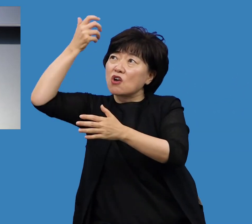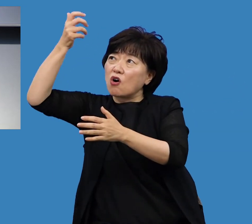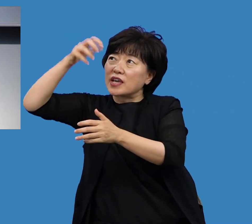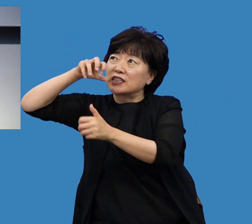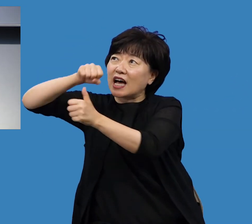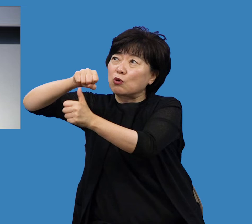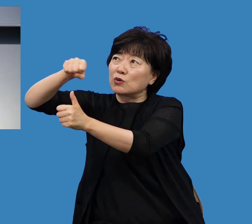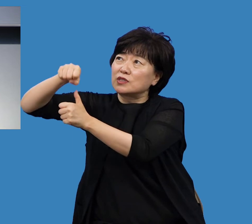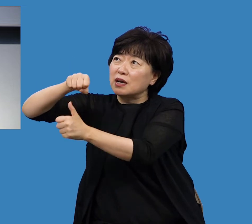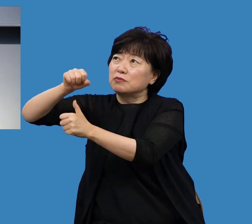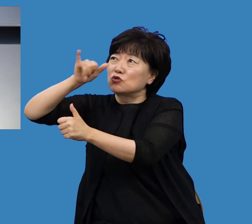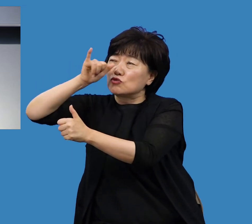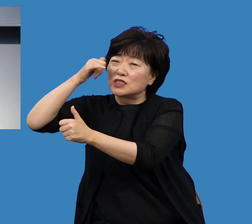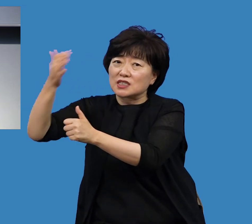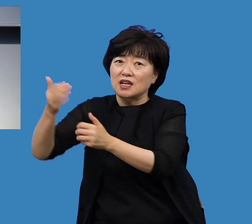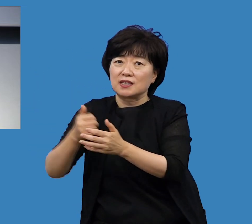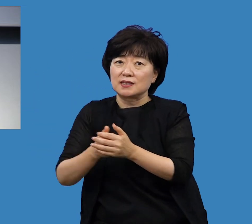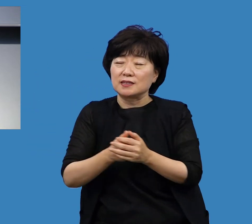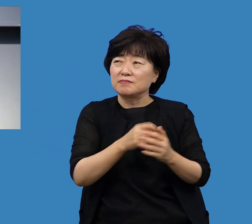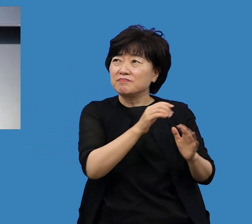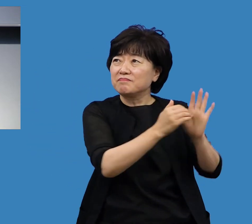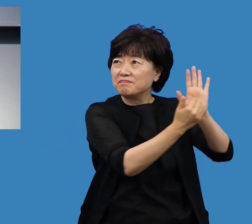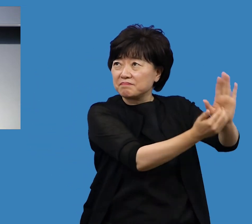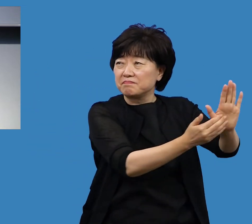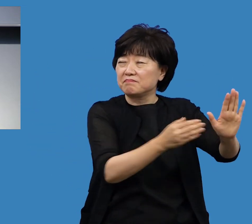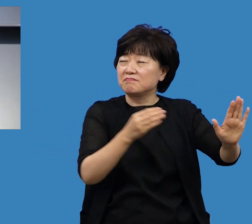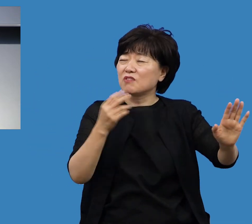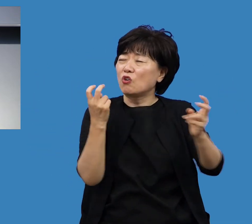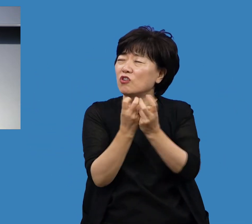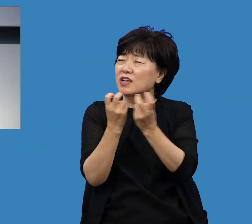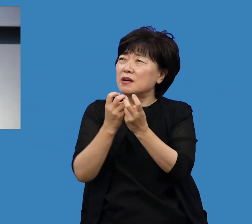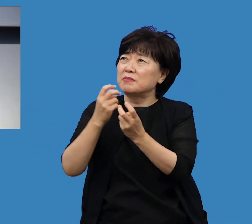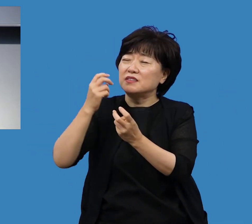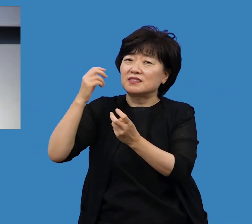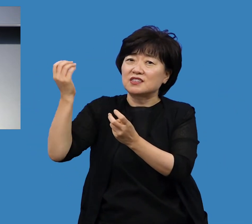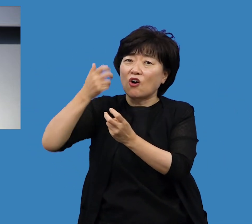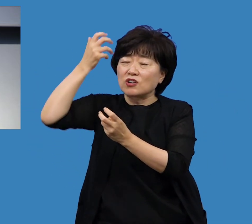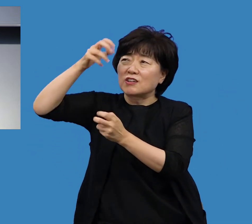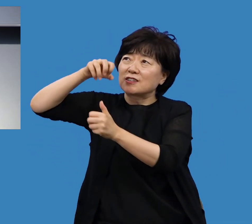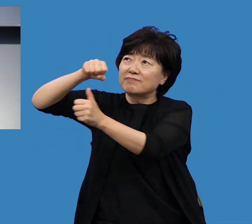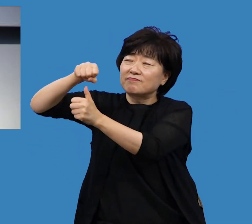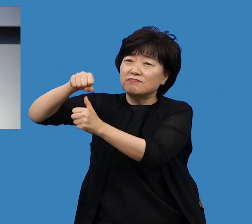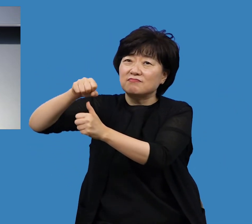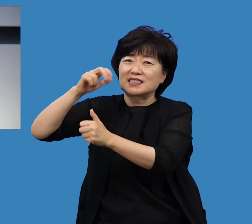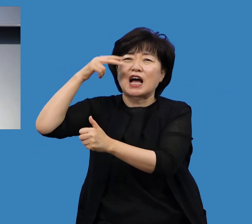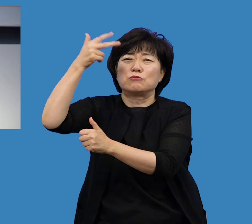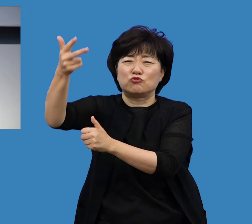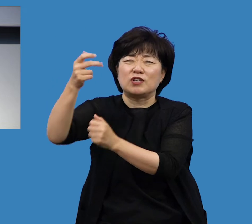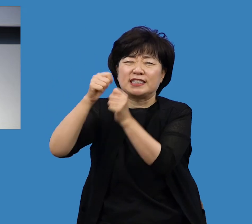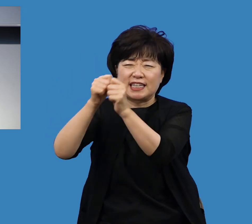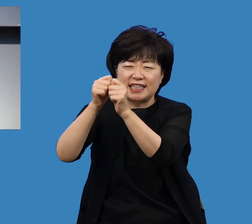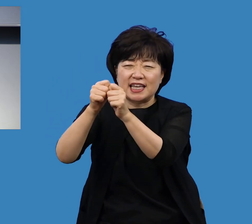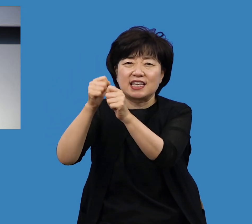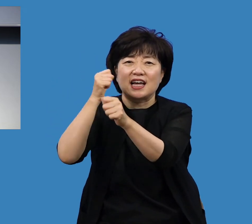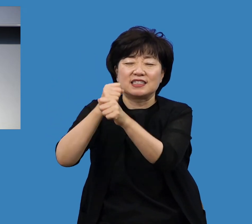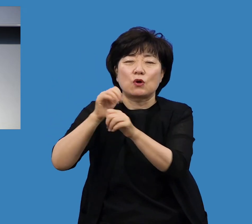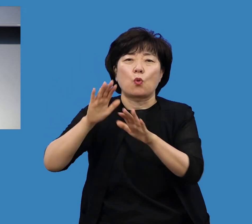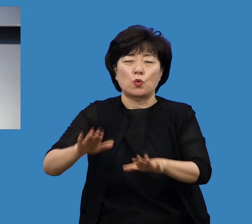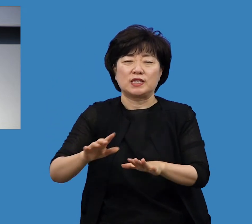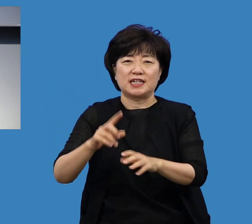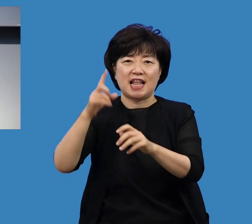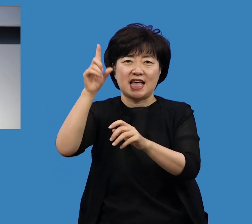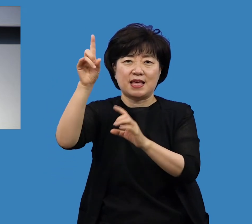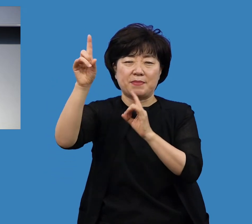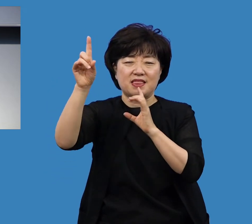어떻게 하면 세상의 영이 아니라 하나님의 영에 사로잡힐 수 있을까? 이거 우리 다음 주에 자세히 할 겁니다. 그런데 오늘은 한 가지만 기억하십시오.